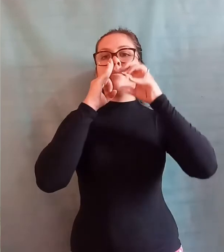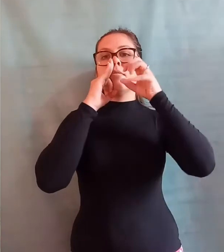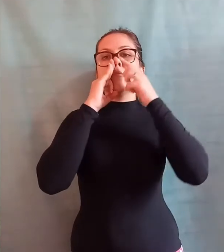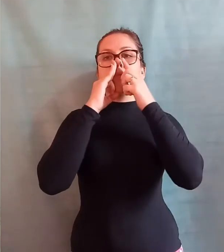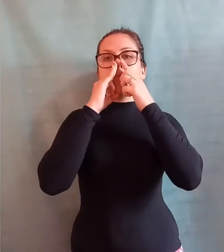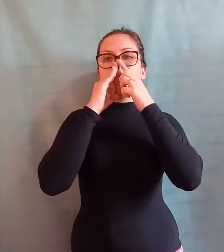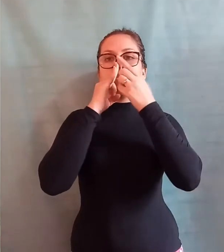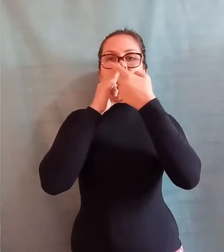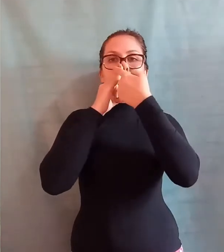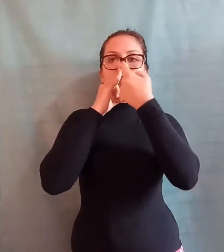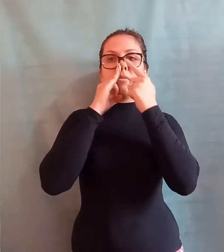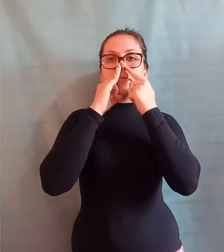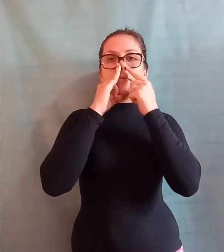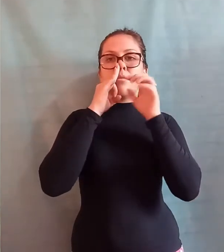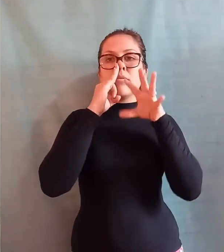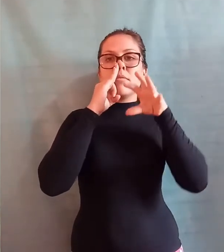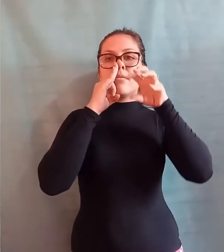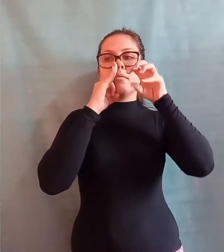pela narina esquerda.